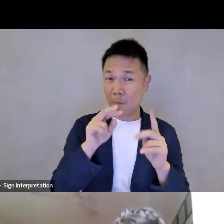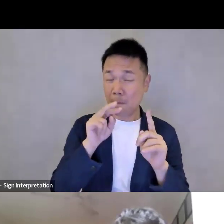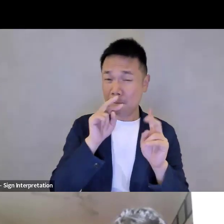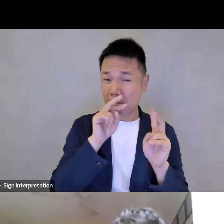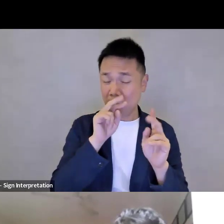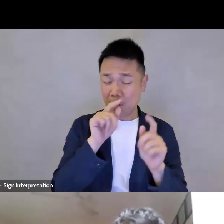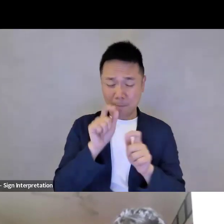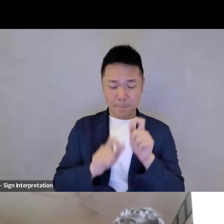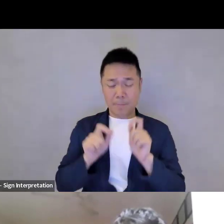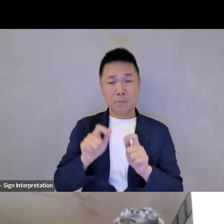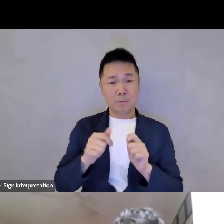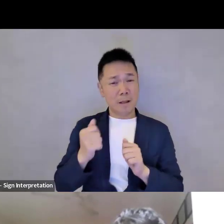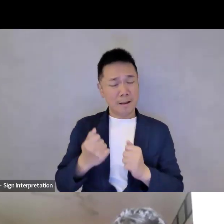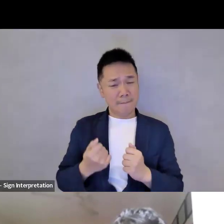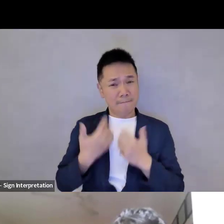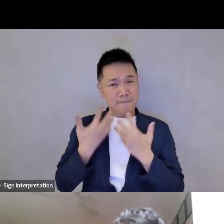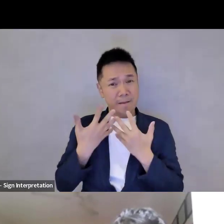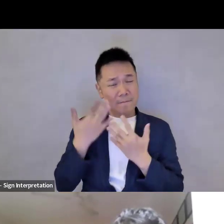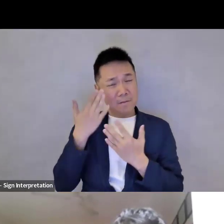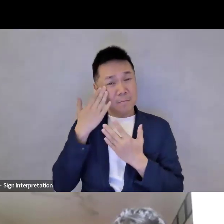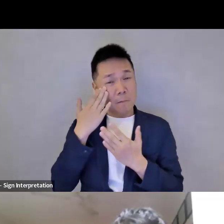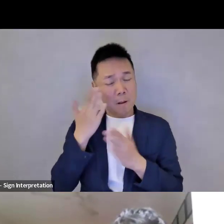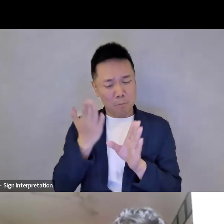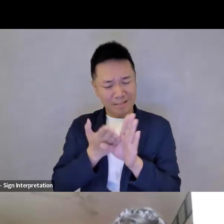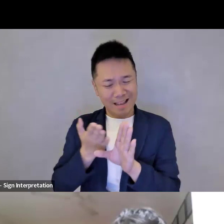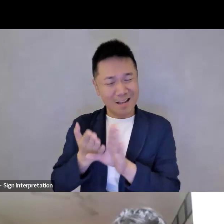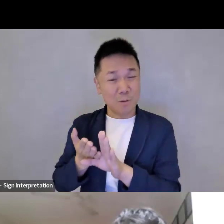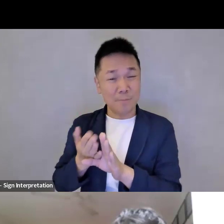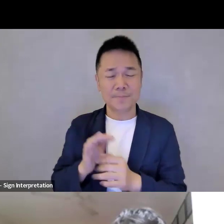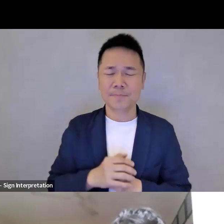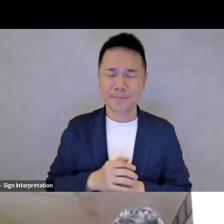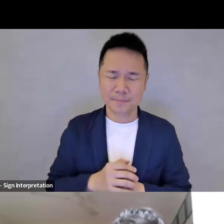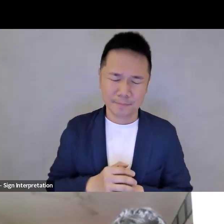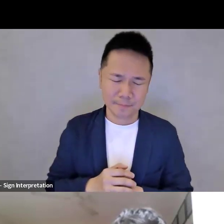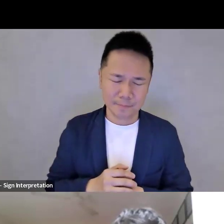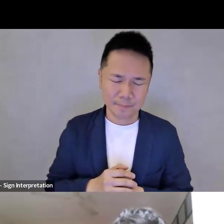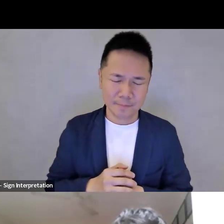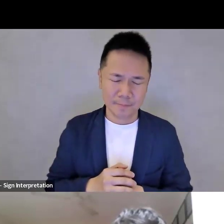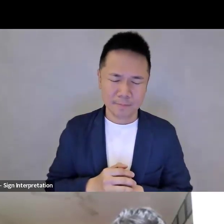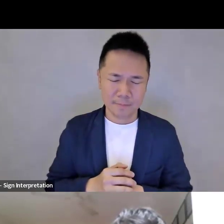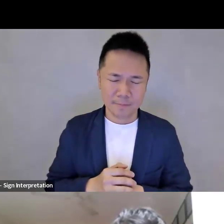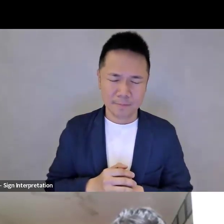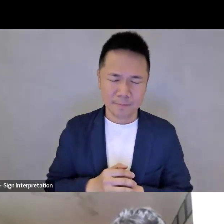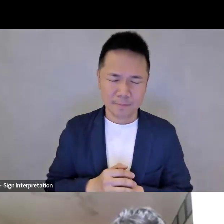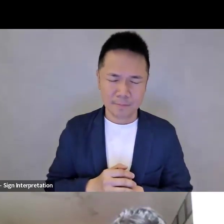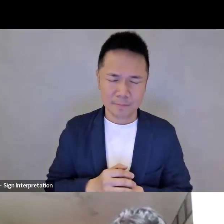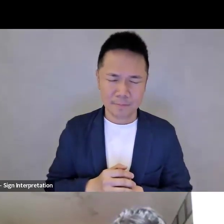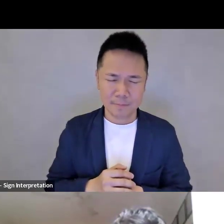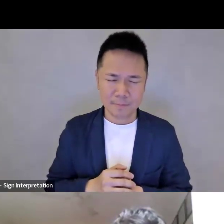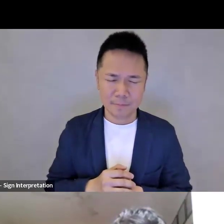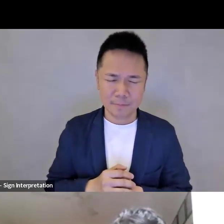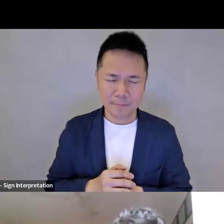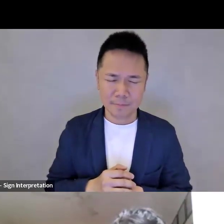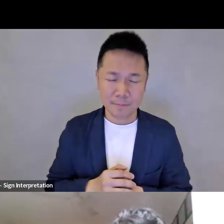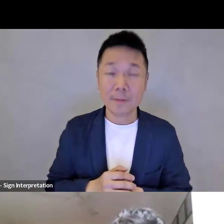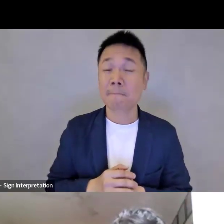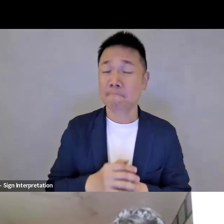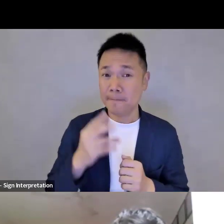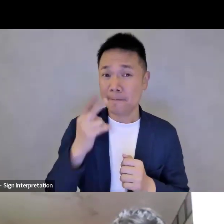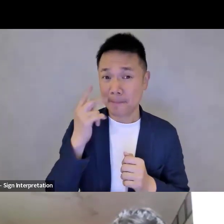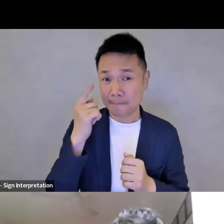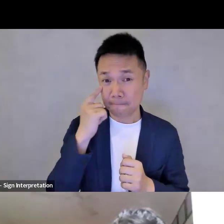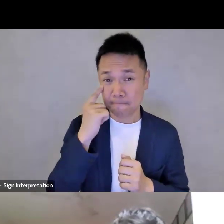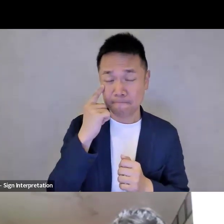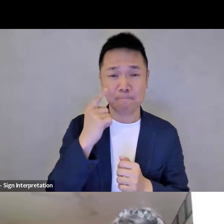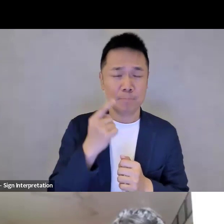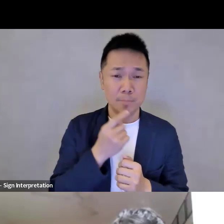我想呢，也很难来去用清楚言语跟大家表达，